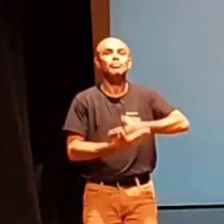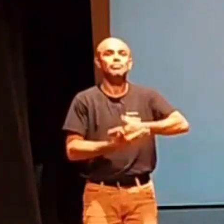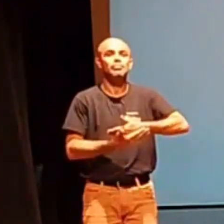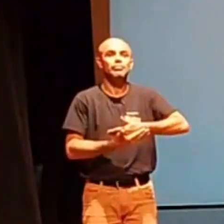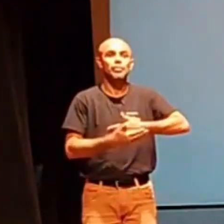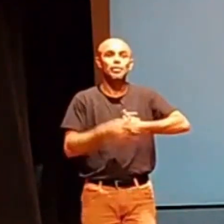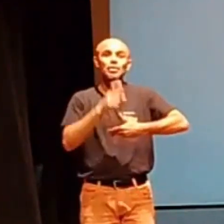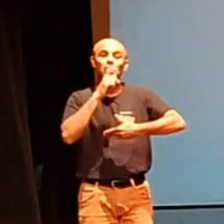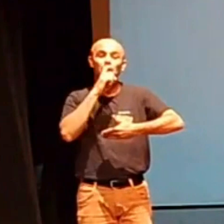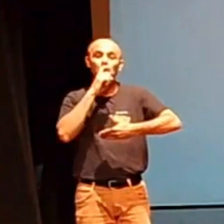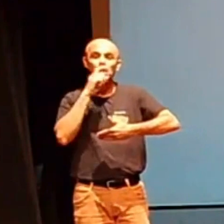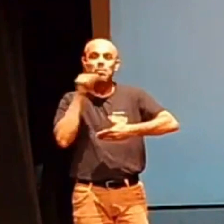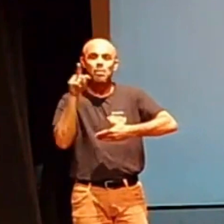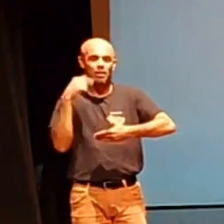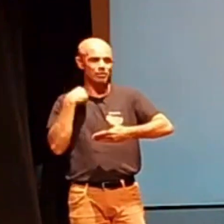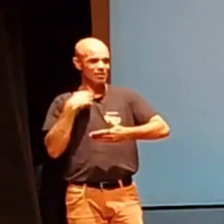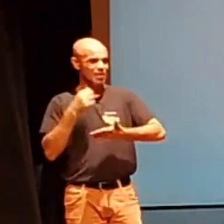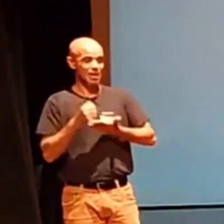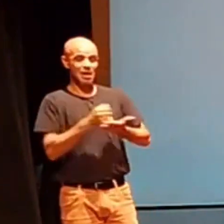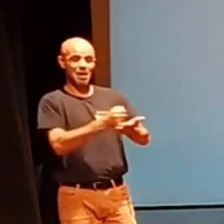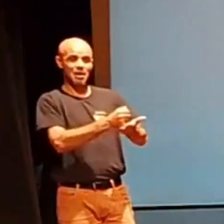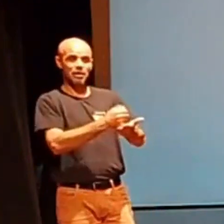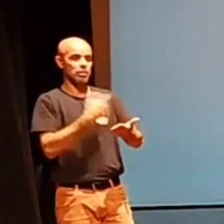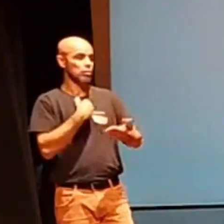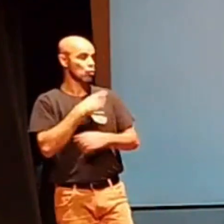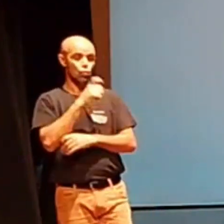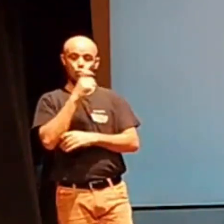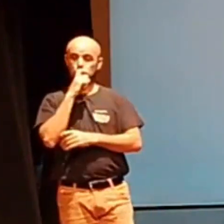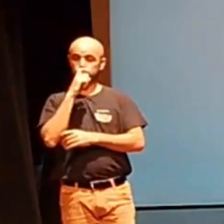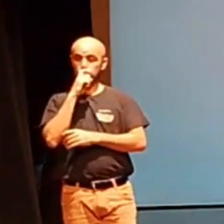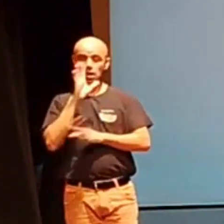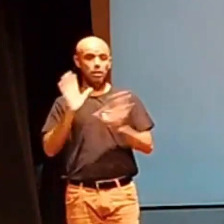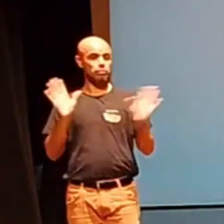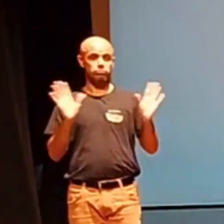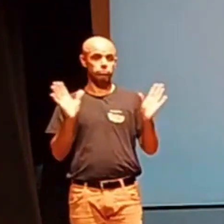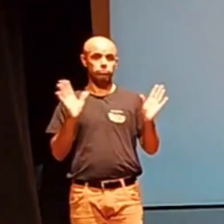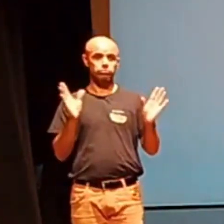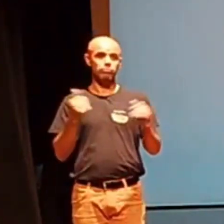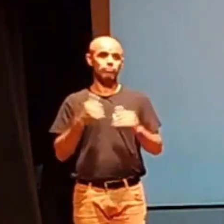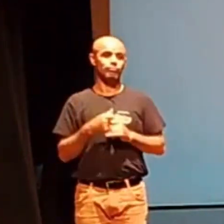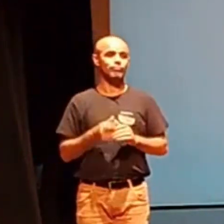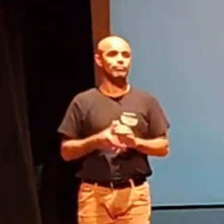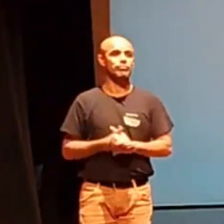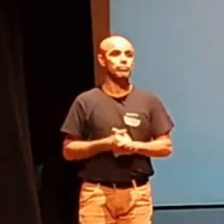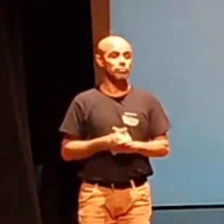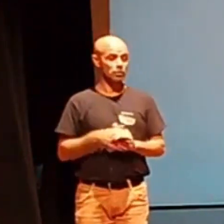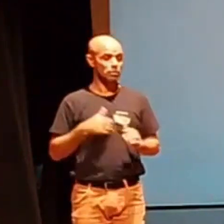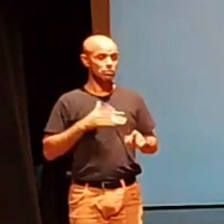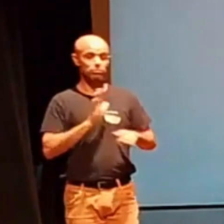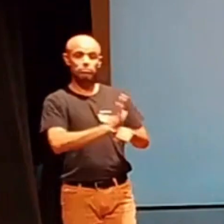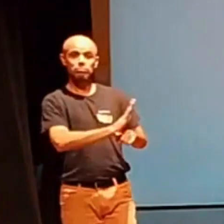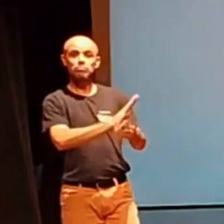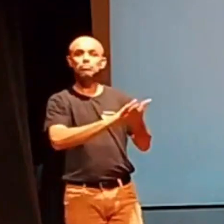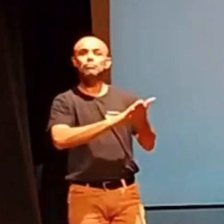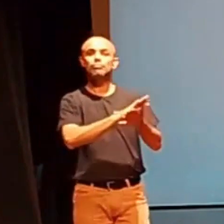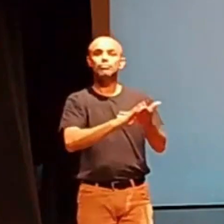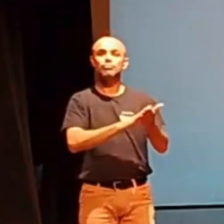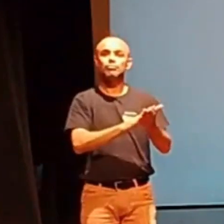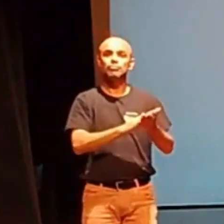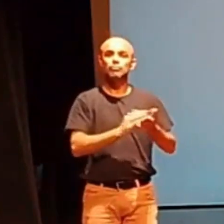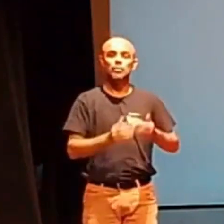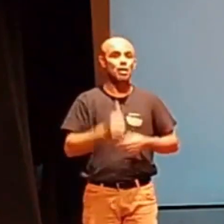pai não entende que ele não é rede de apoio, que ele é pai, e que ele tem que fazer a parte dele com o pai, essa mãe